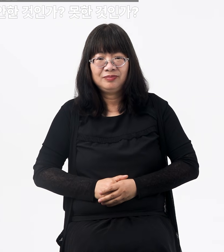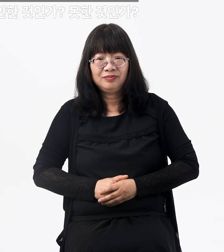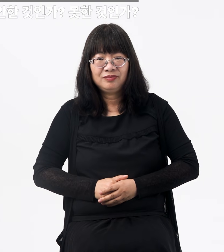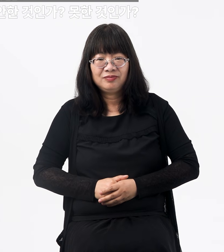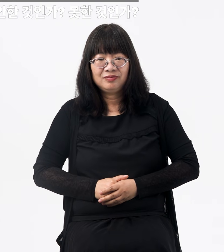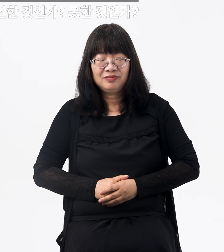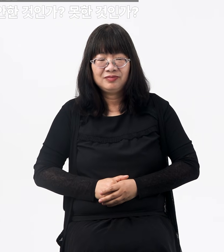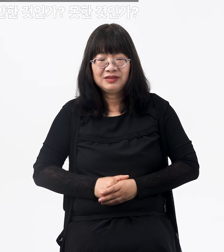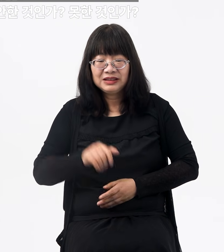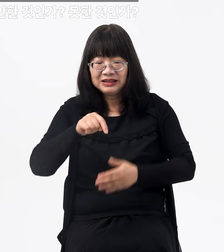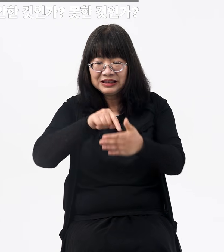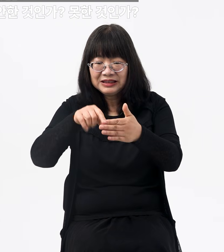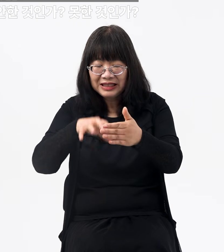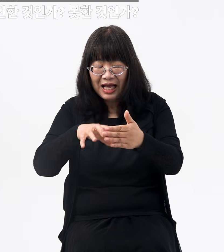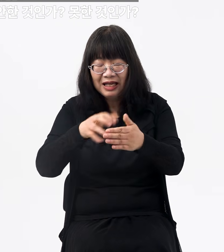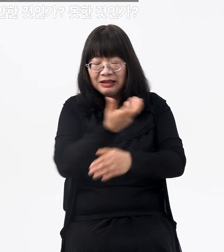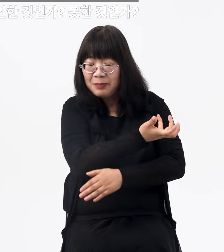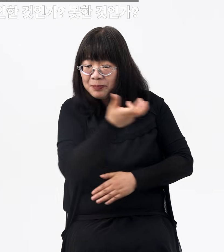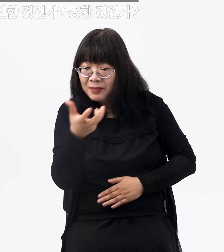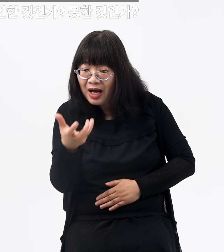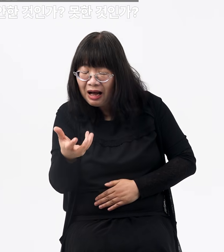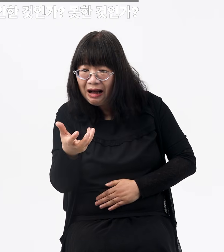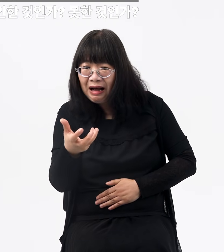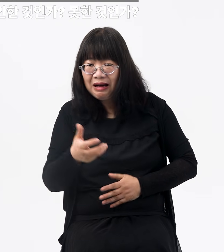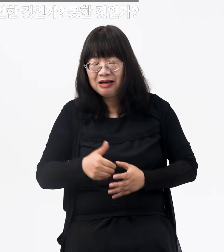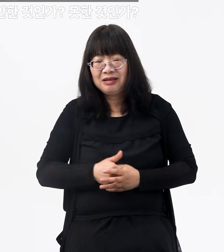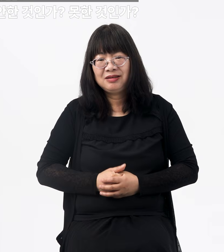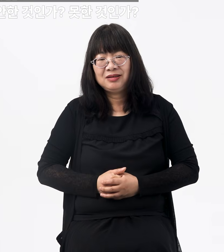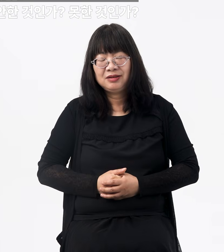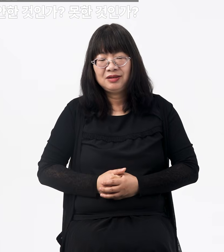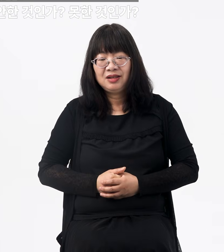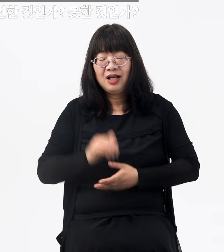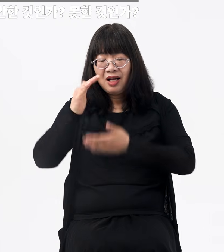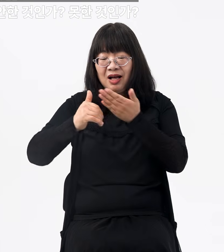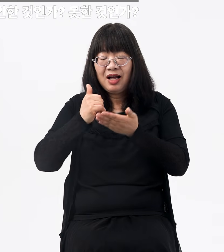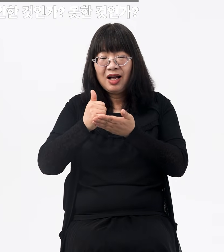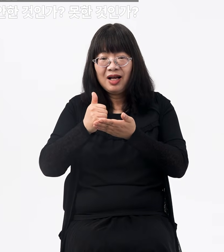그 속에 들여보내는 겁니다. 그렇다면